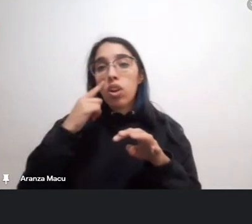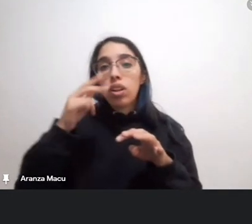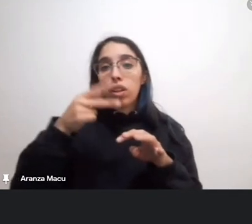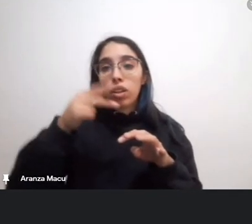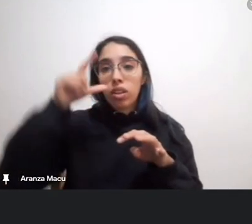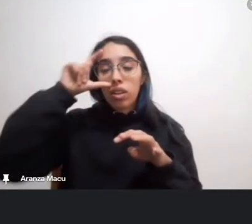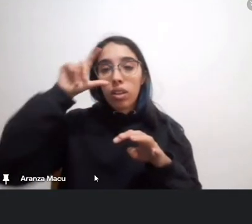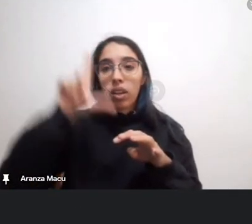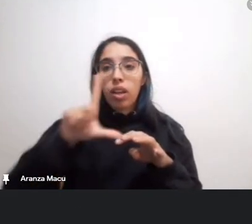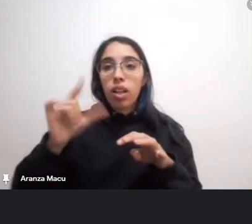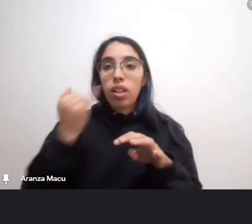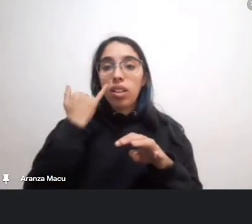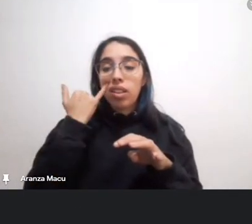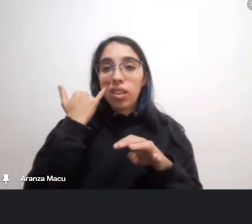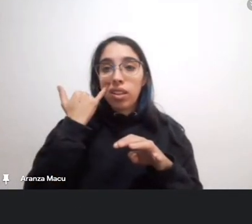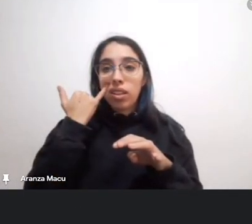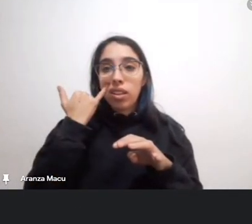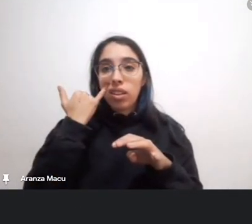probable.